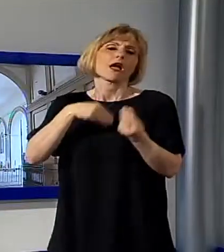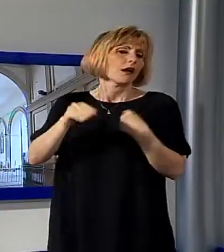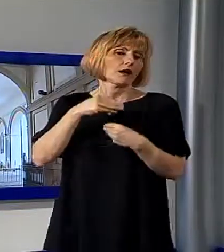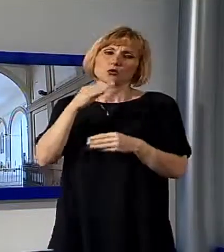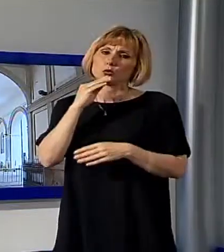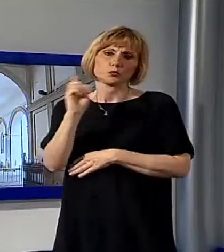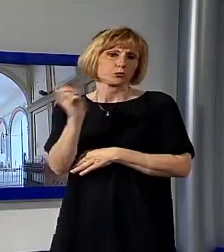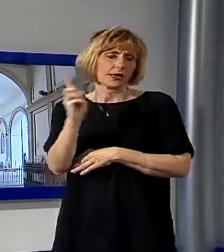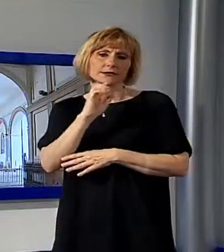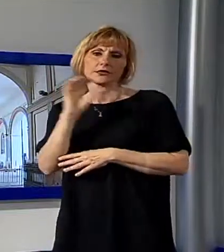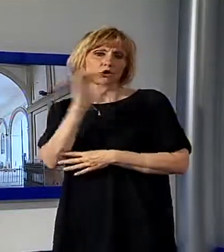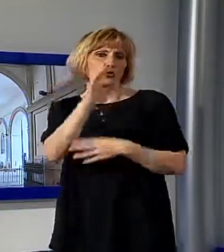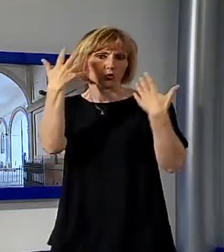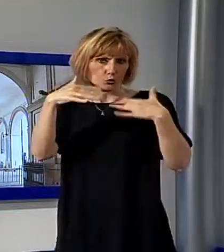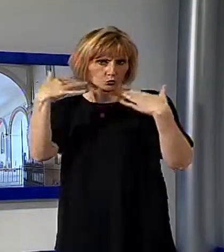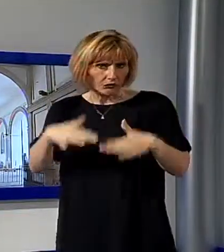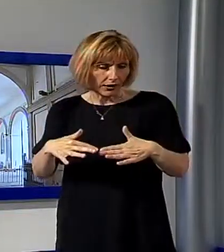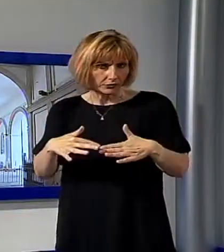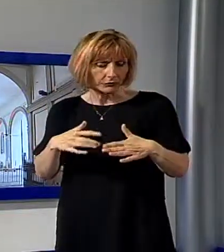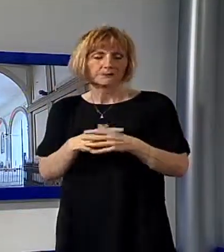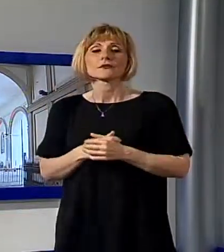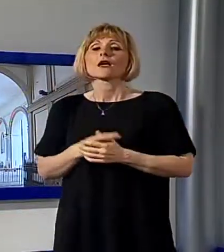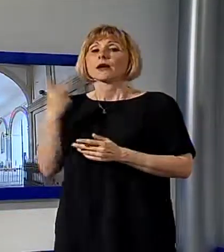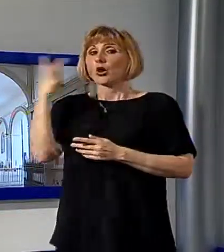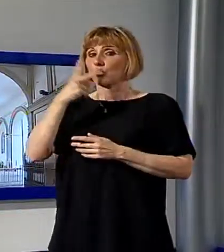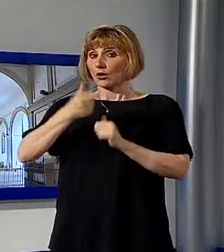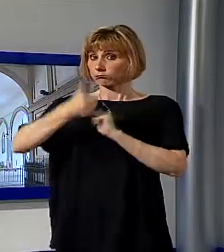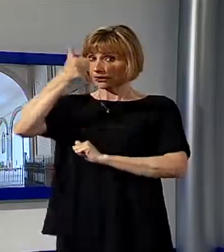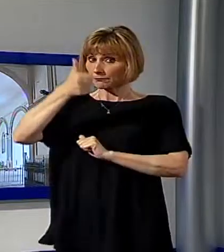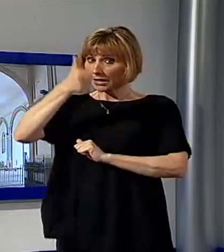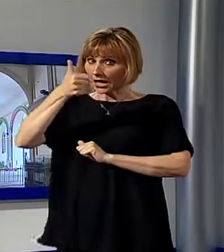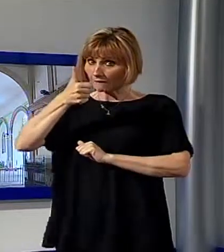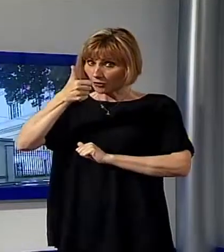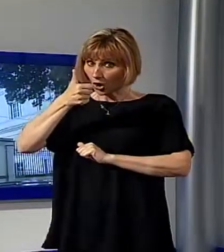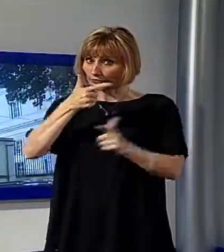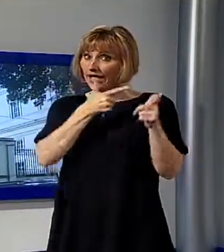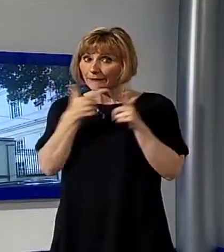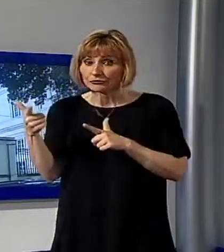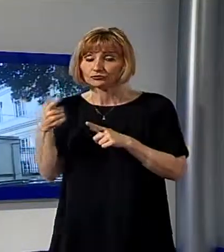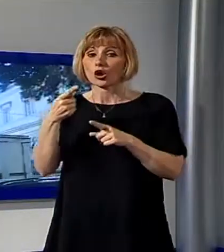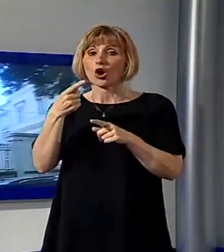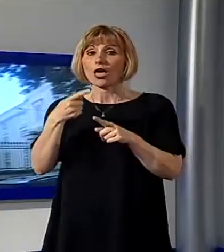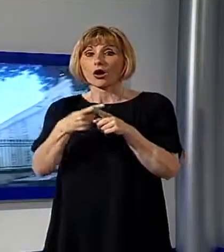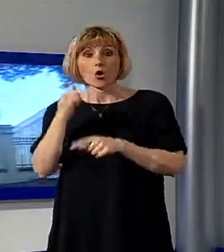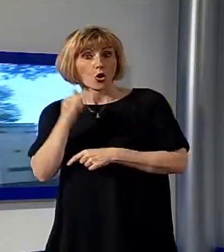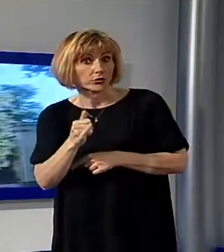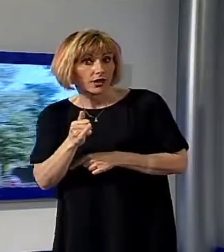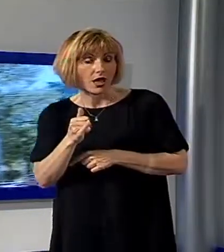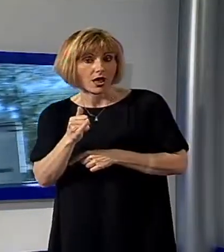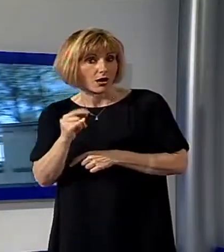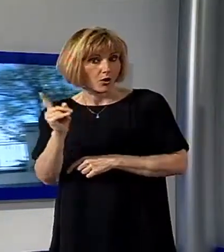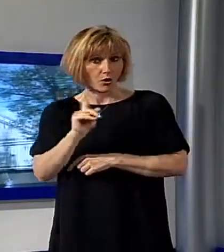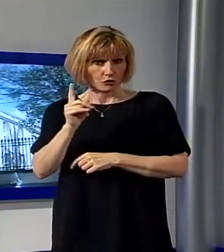e probabili guai giudiziari. Non è la prima volta che a Lucca una persona armata, anche di pistola, viene fermata prima di entrare